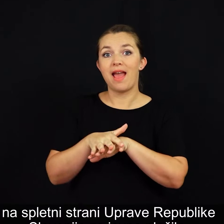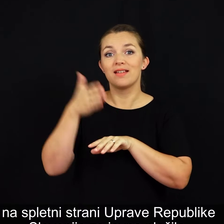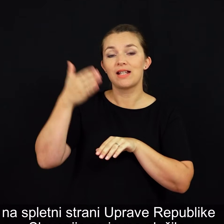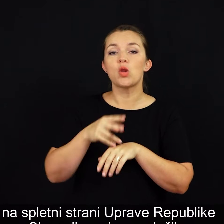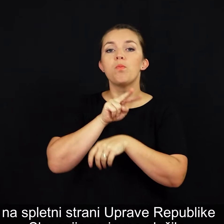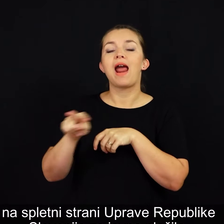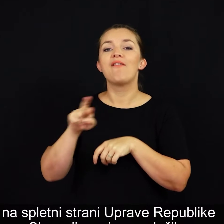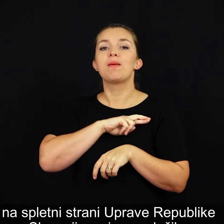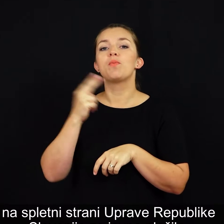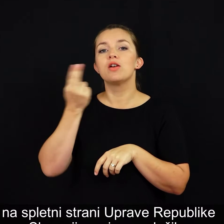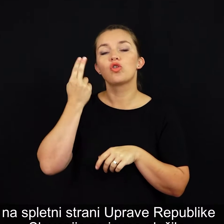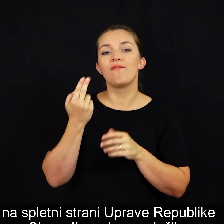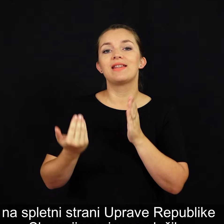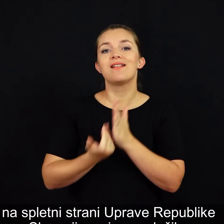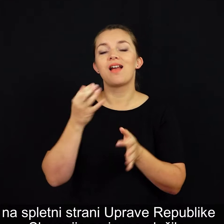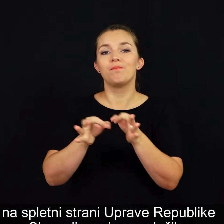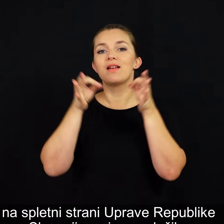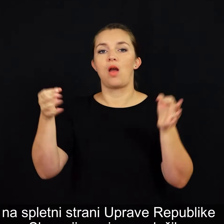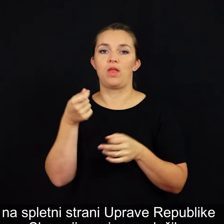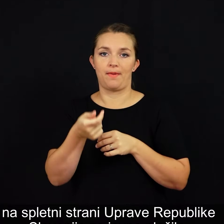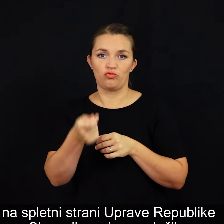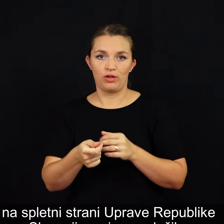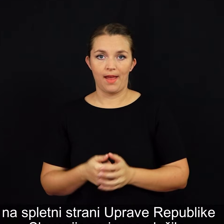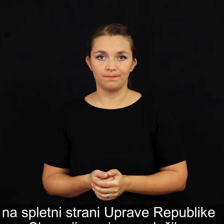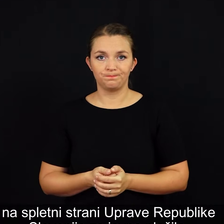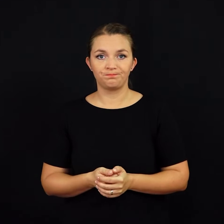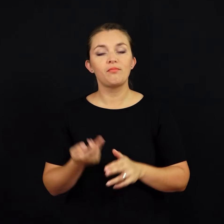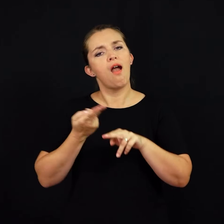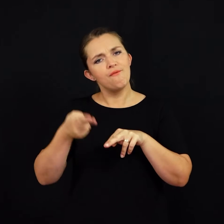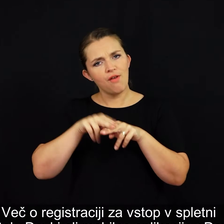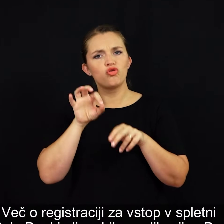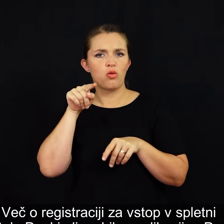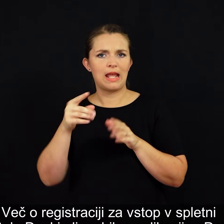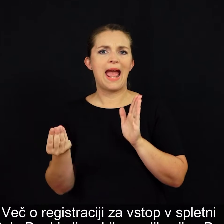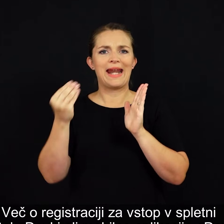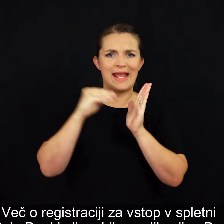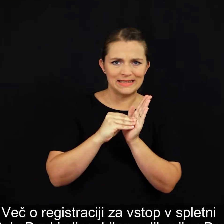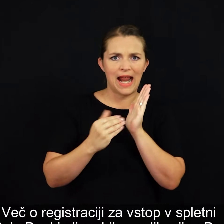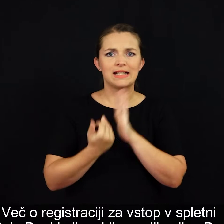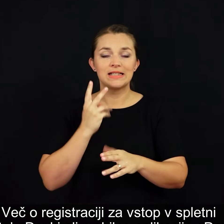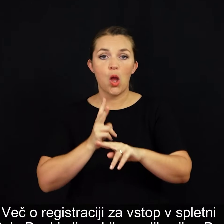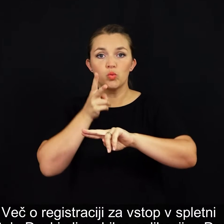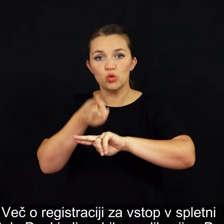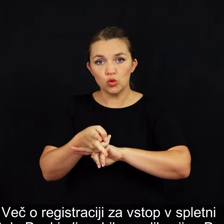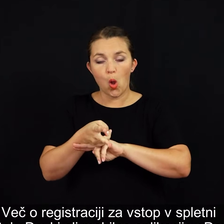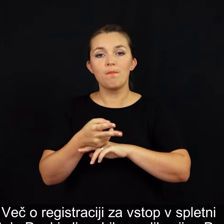Uprave Republike Slovenije za javna plačila. Več o registraciji za vstop v spletni